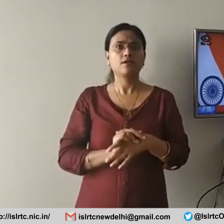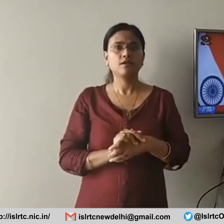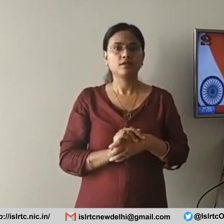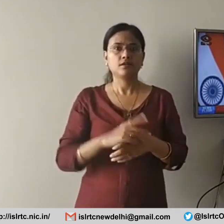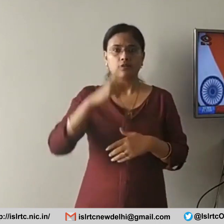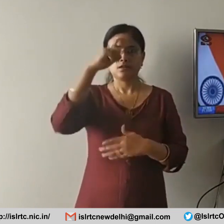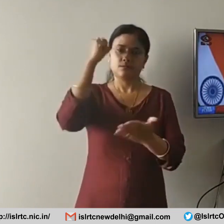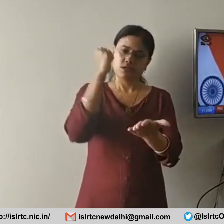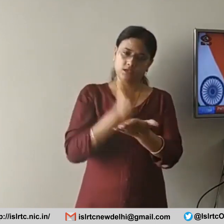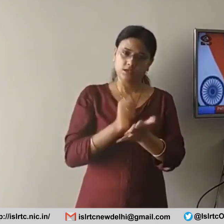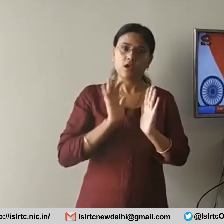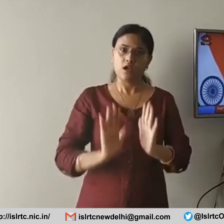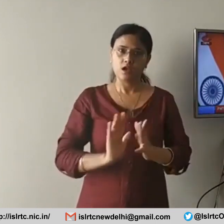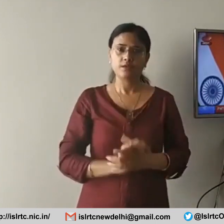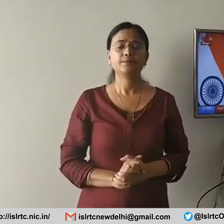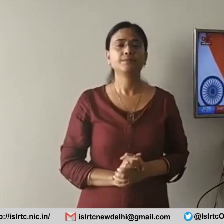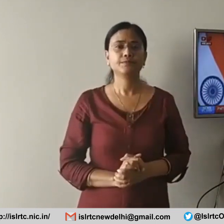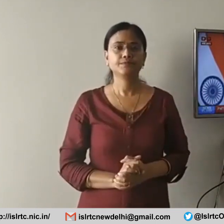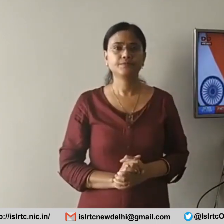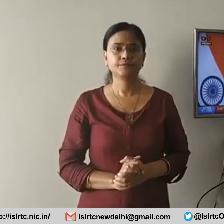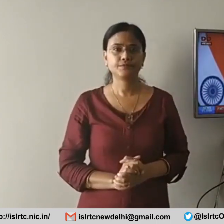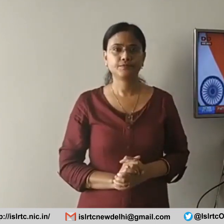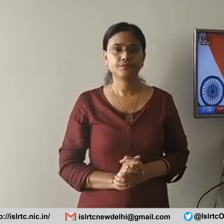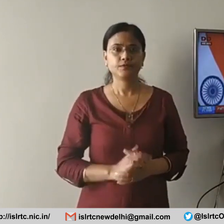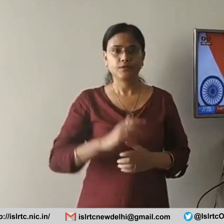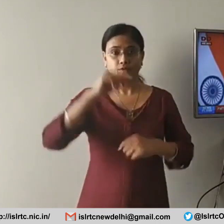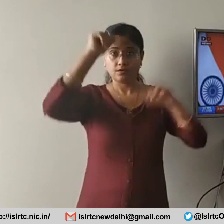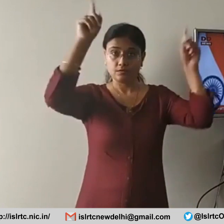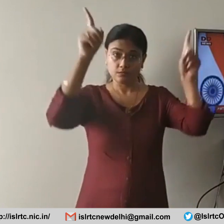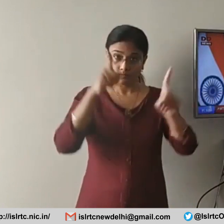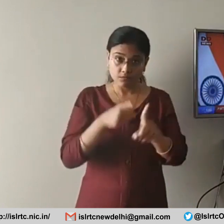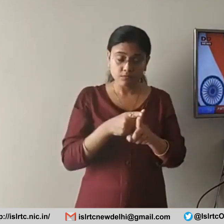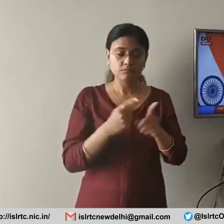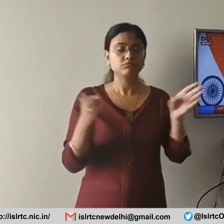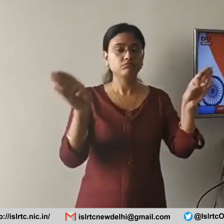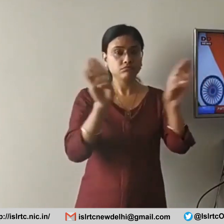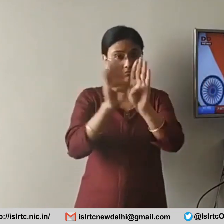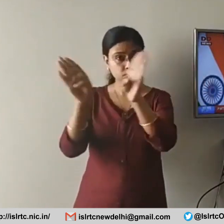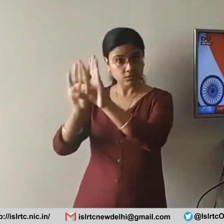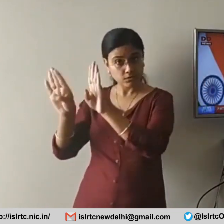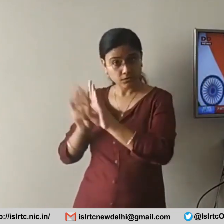ये तय किया गया है कि भारत में लॉकडाउन को अब